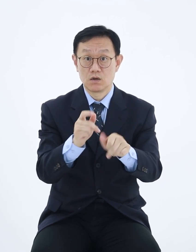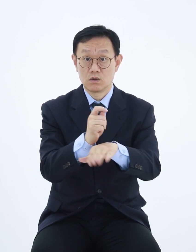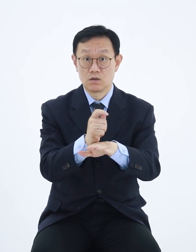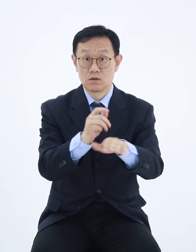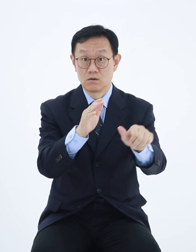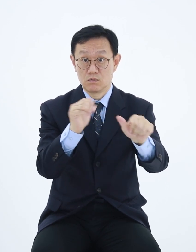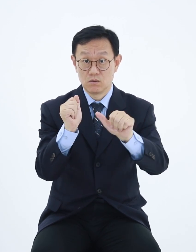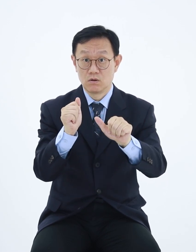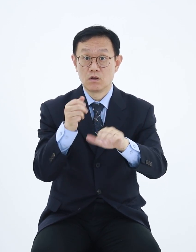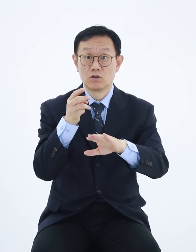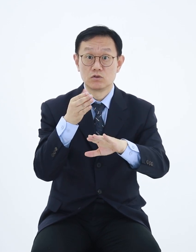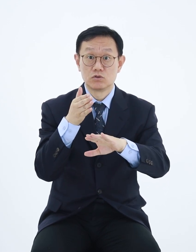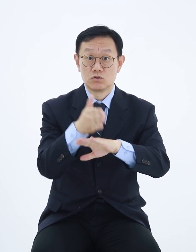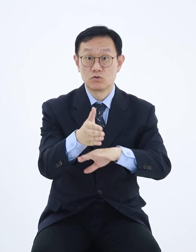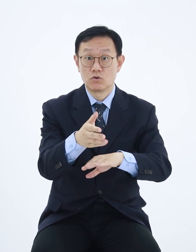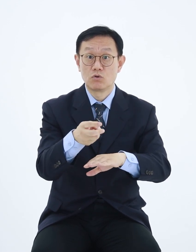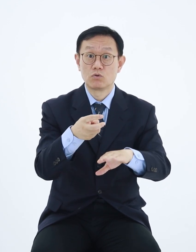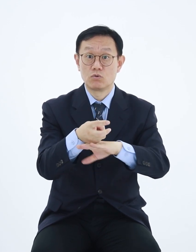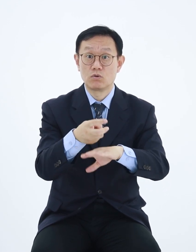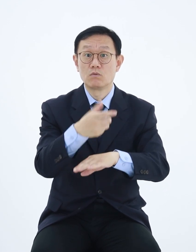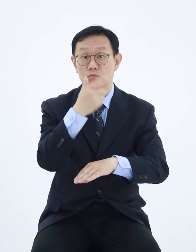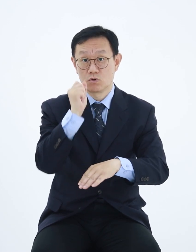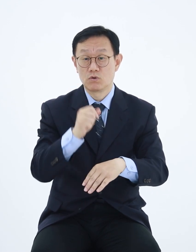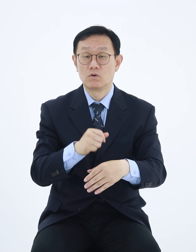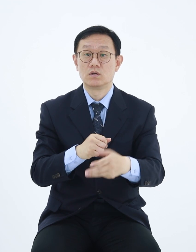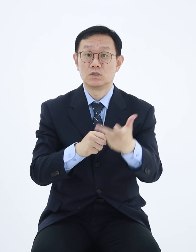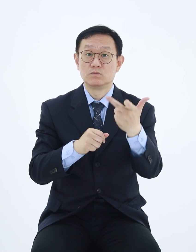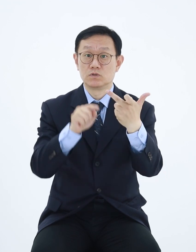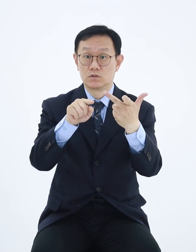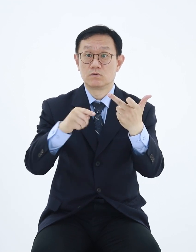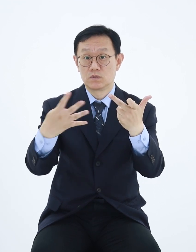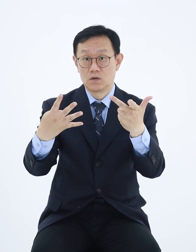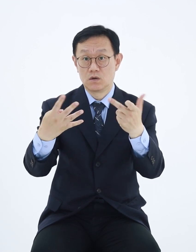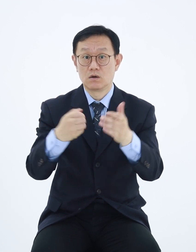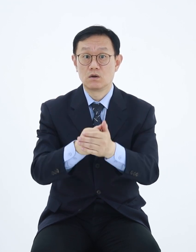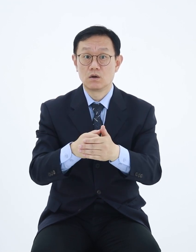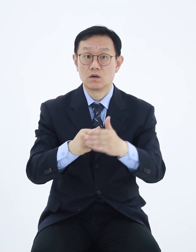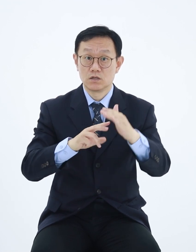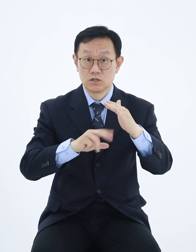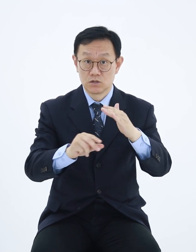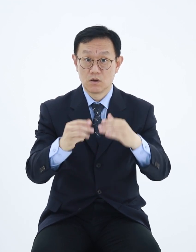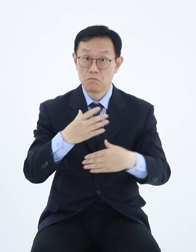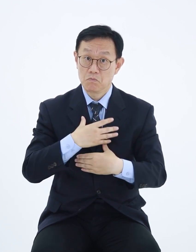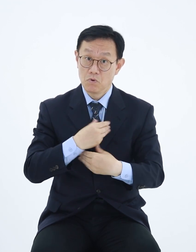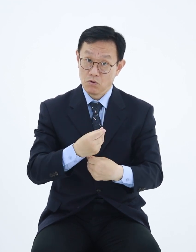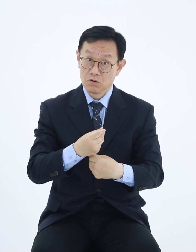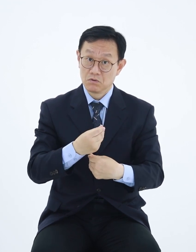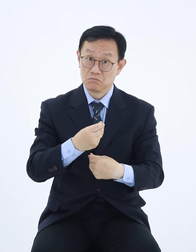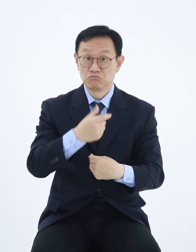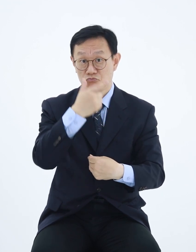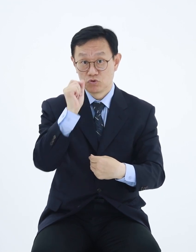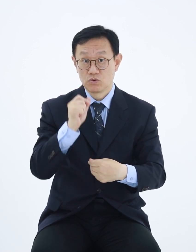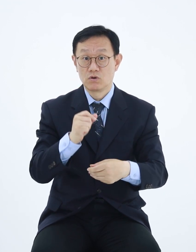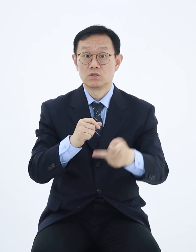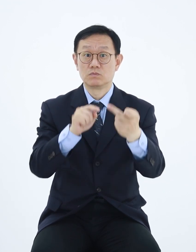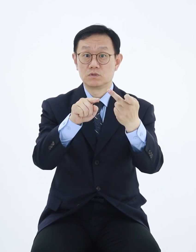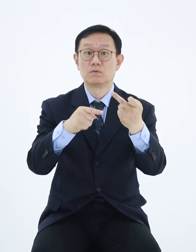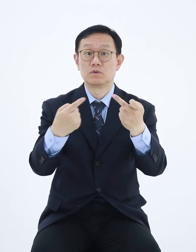등 전용 교통수단 부족 17.4%, 지하철 편의시설 부족 12.1%의